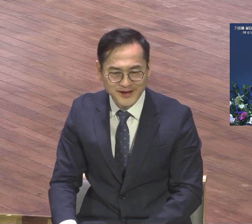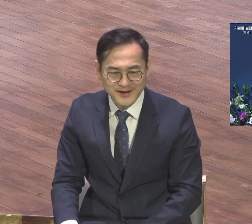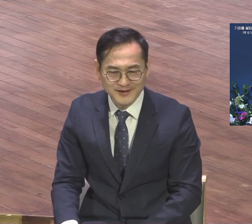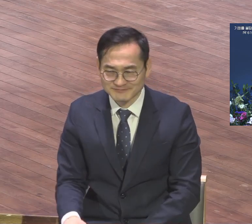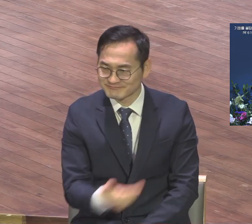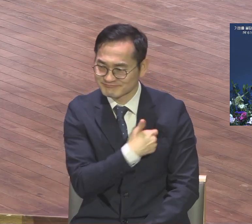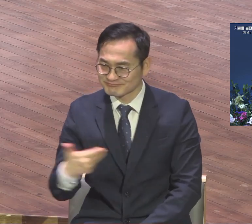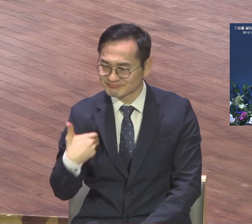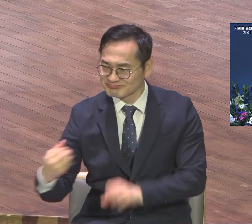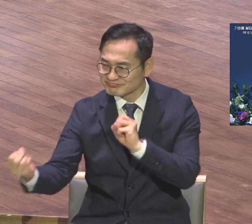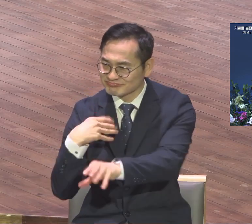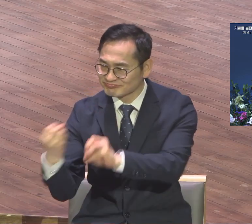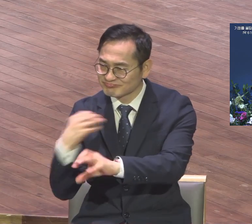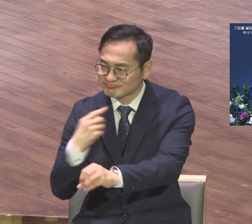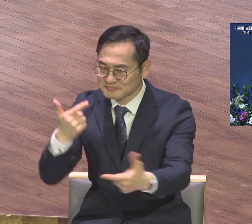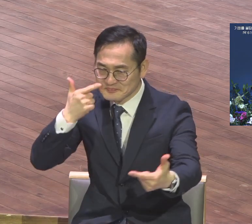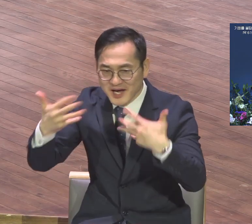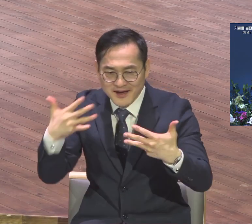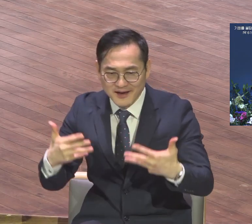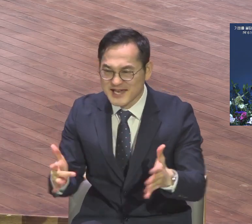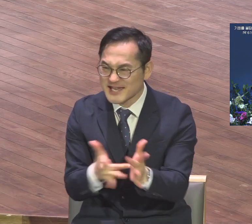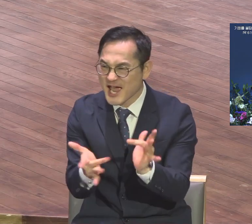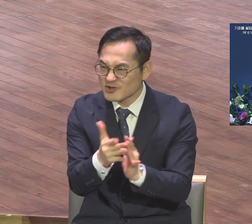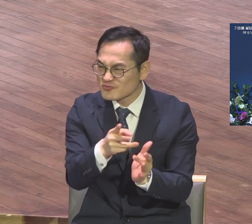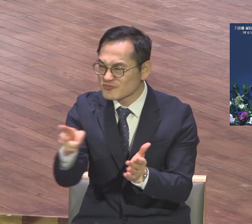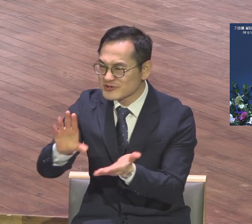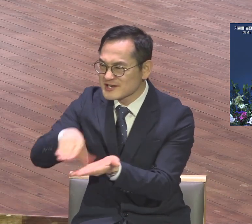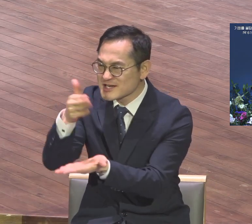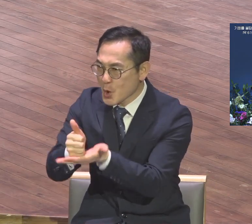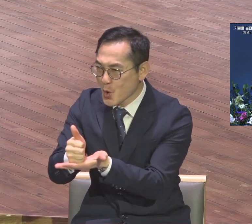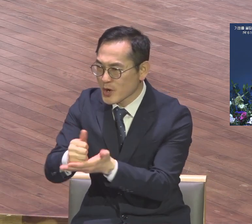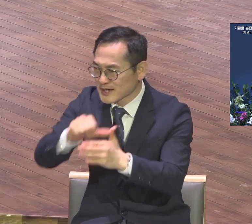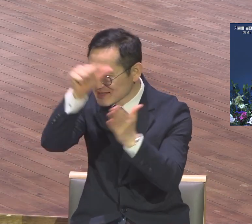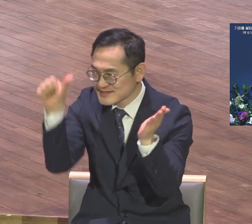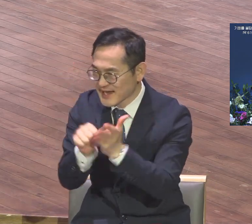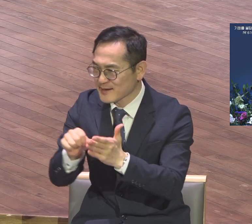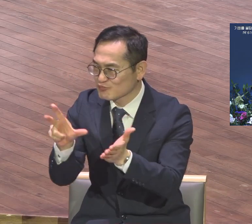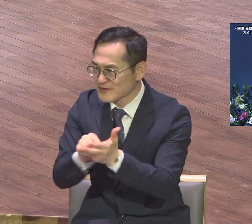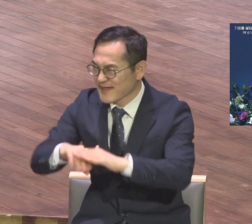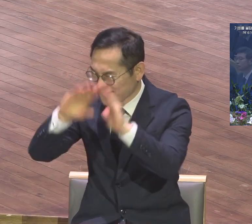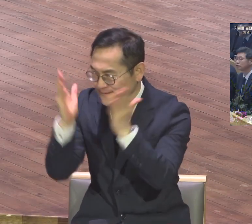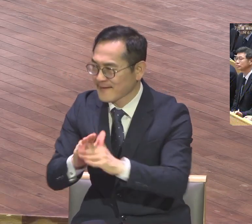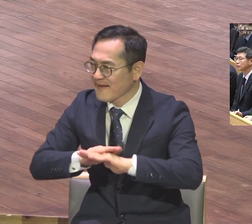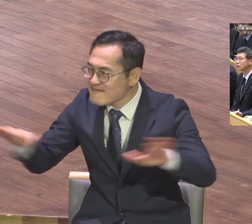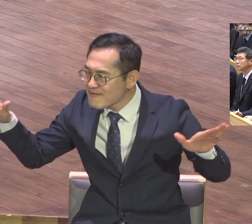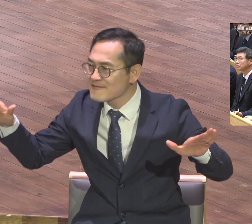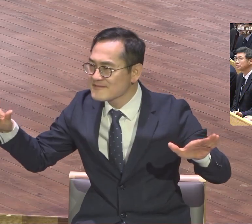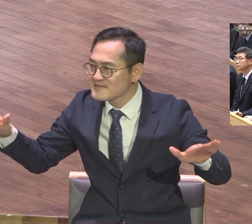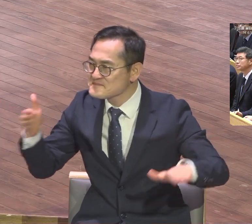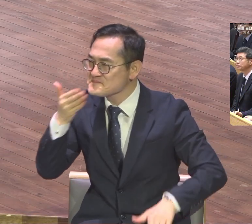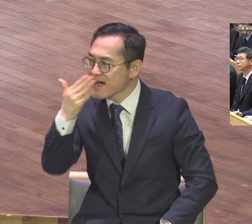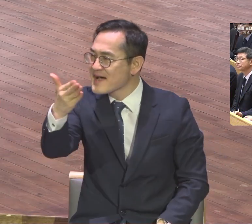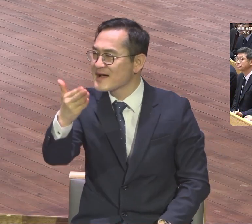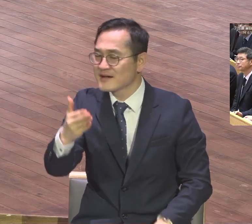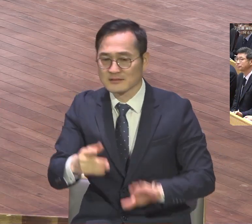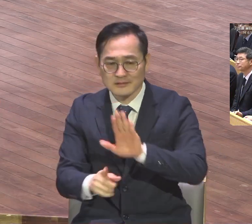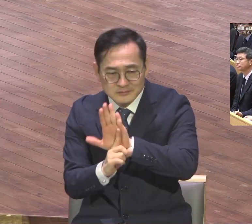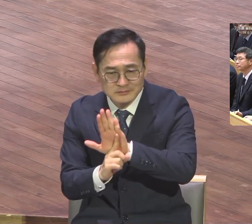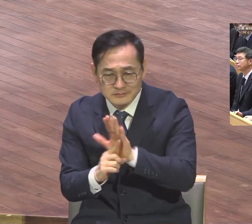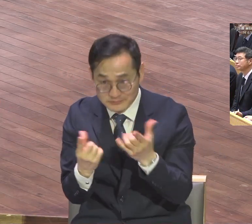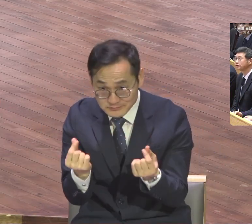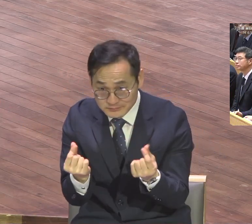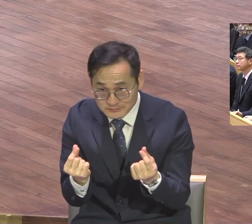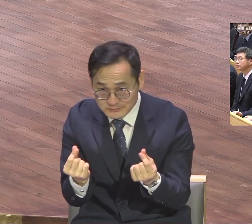그냥 신나게 정확하게 예수는 그리스도시고 인생 모든 문제 해결자다. 그렇게 하지요.